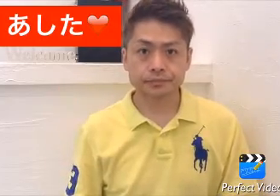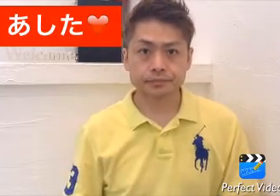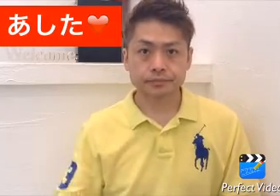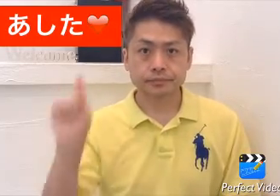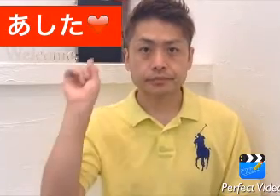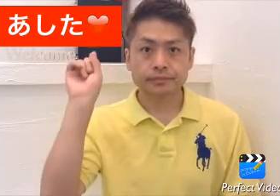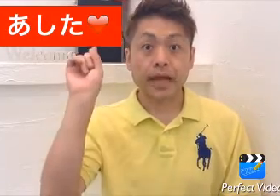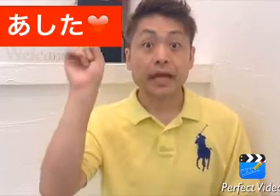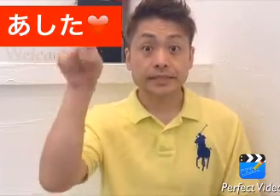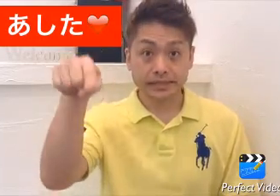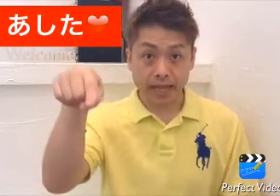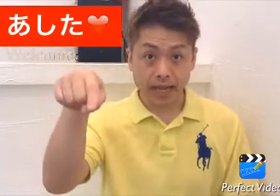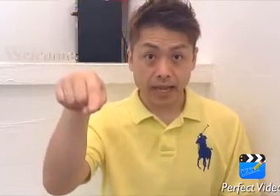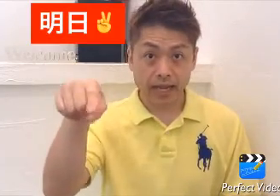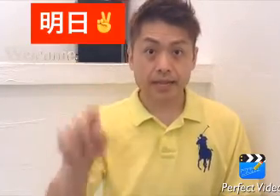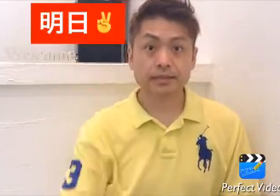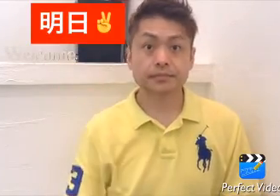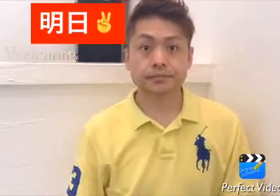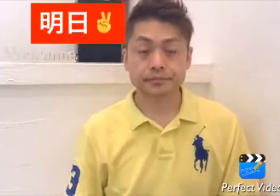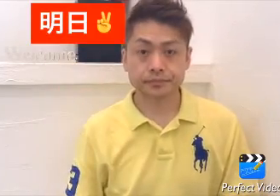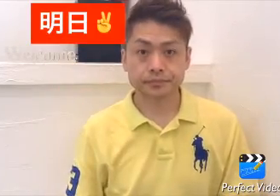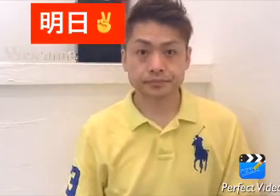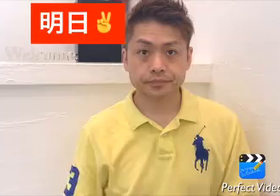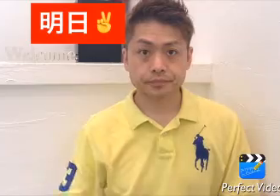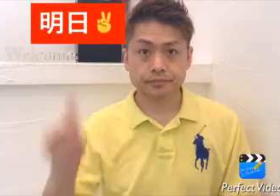明日、これは一本指で向こう側を指します。